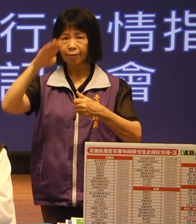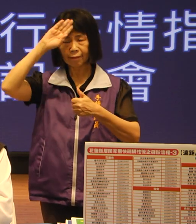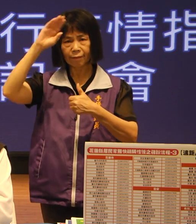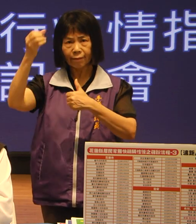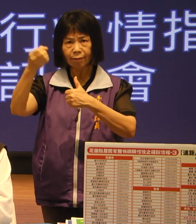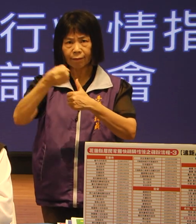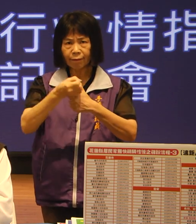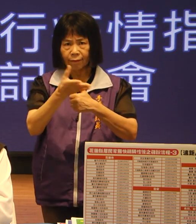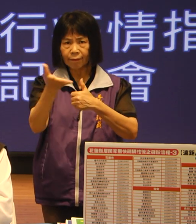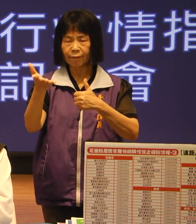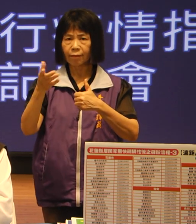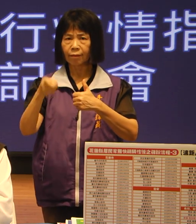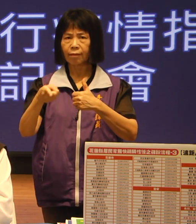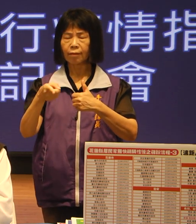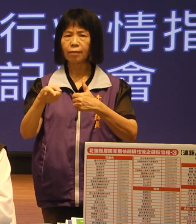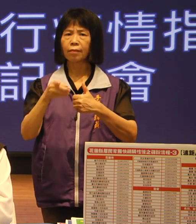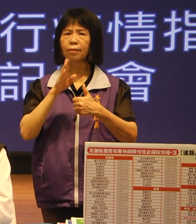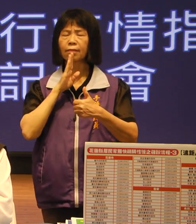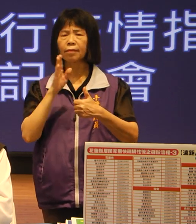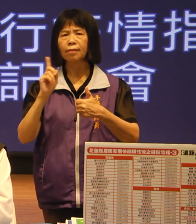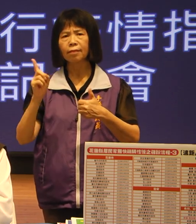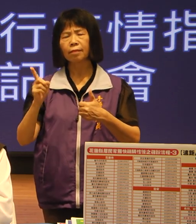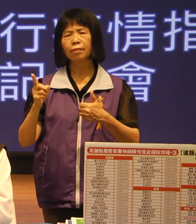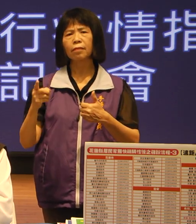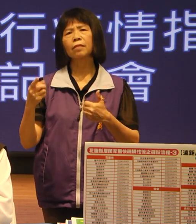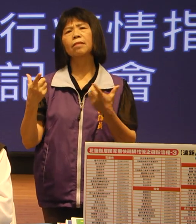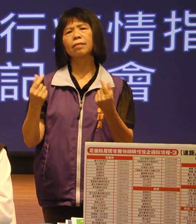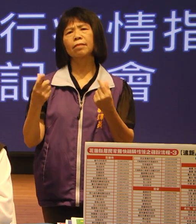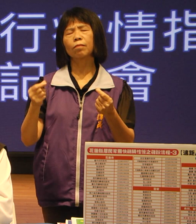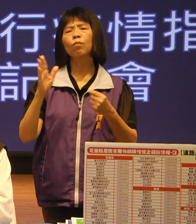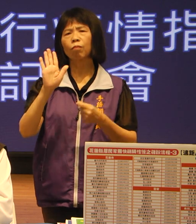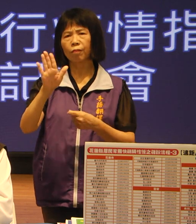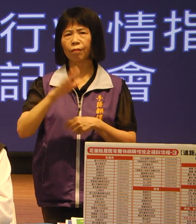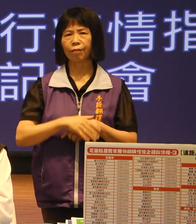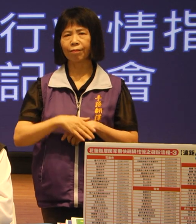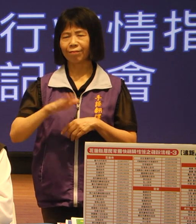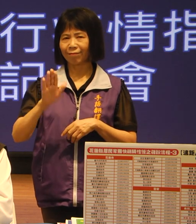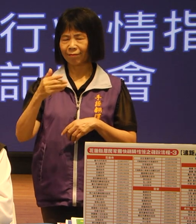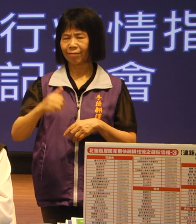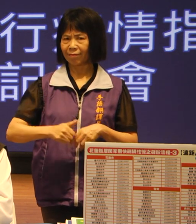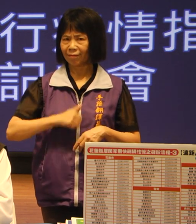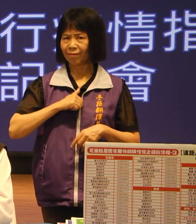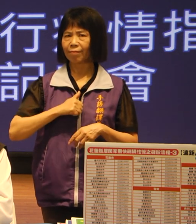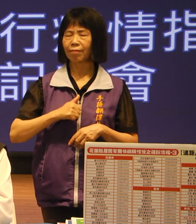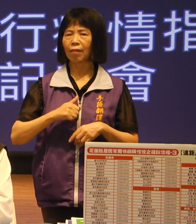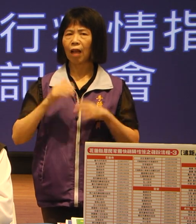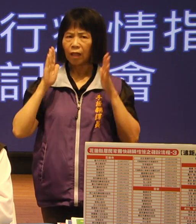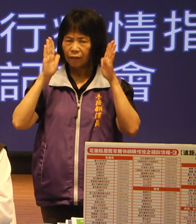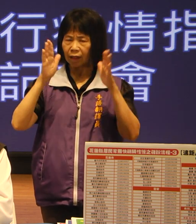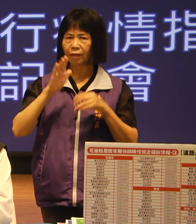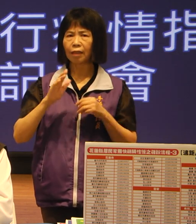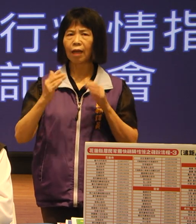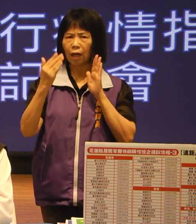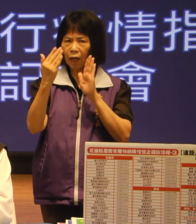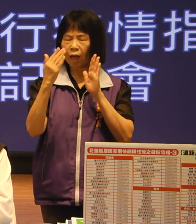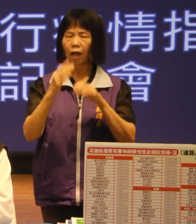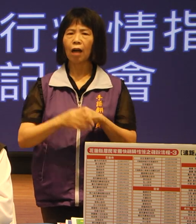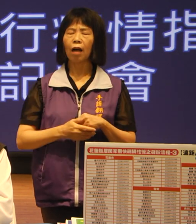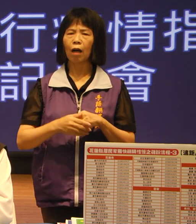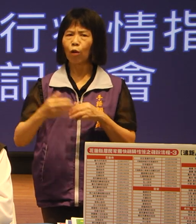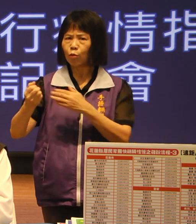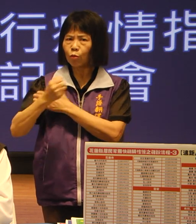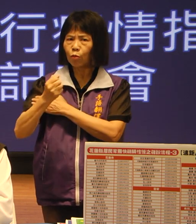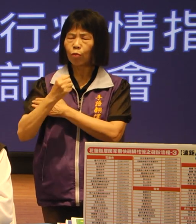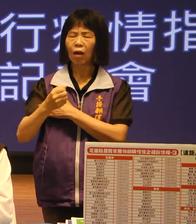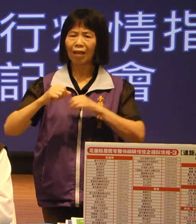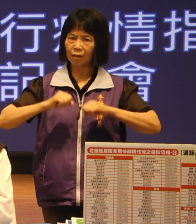是依旧还存在，但是我们真的要用正向、积极、健康的心态的